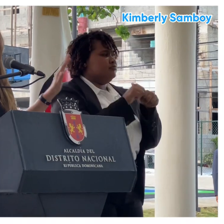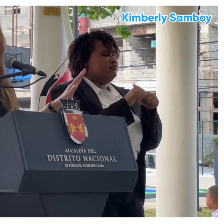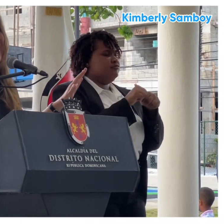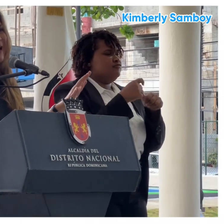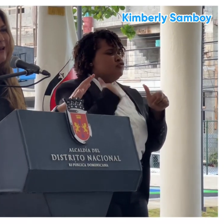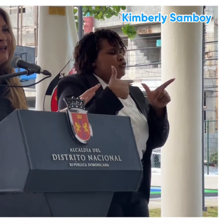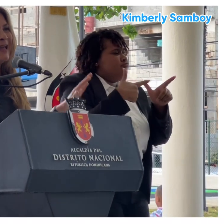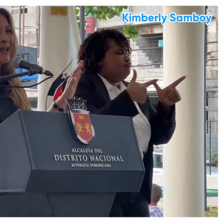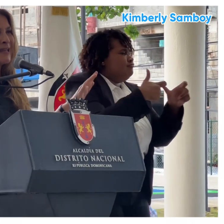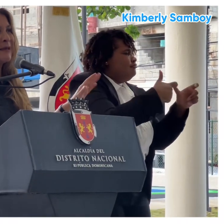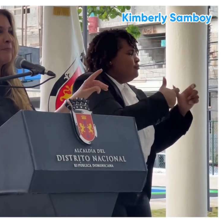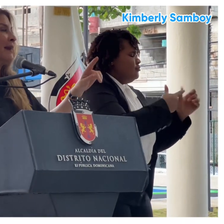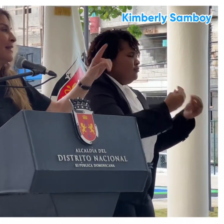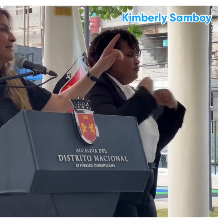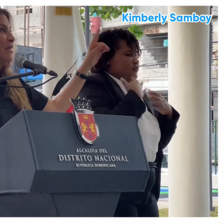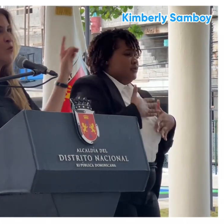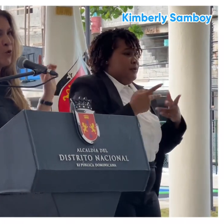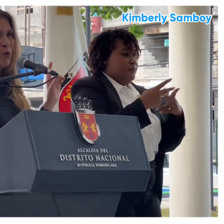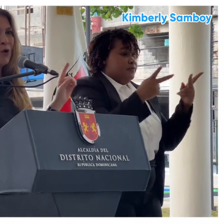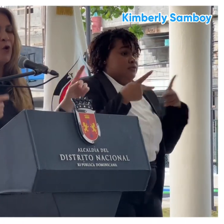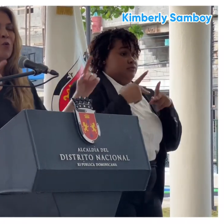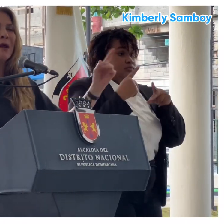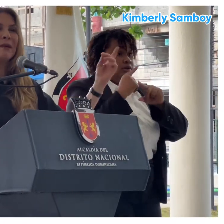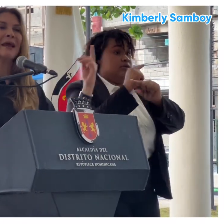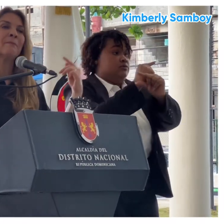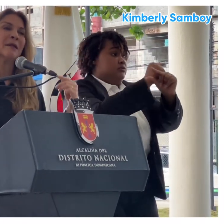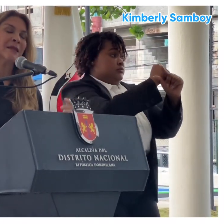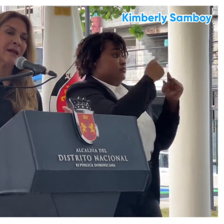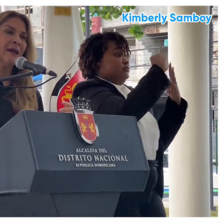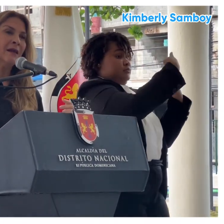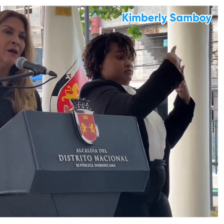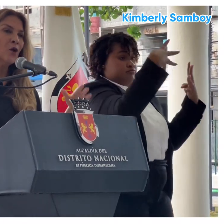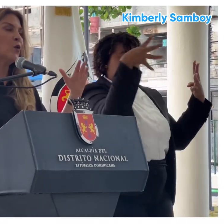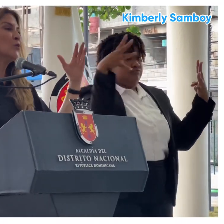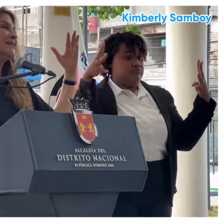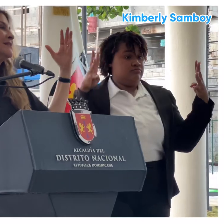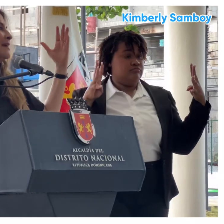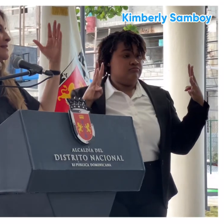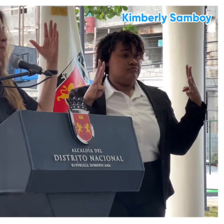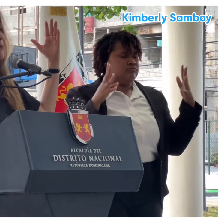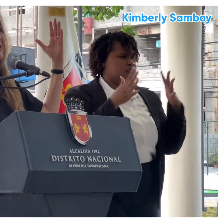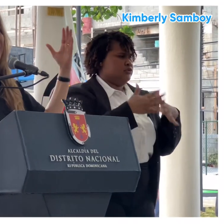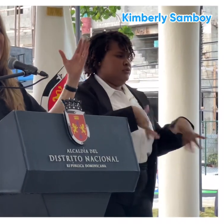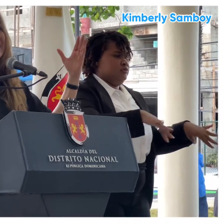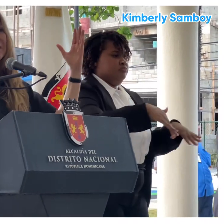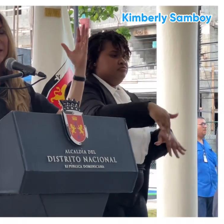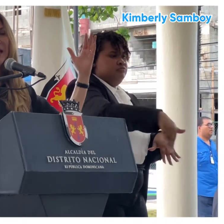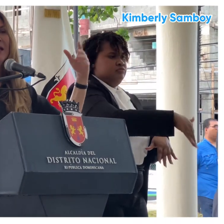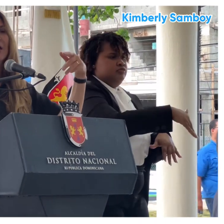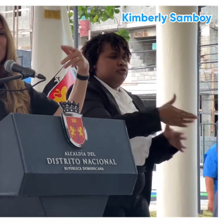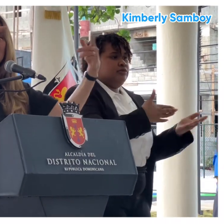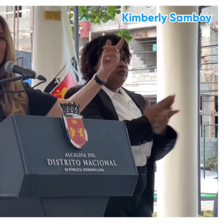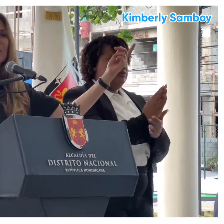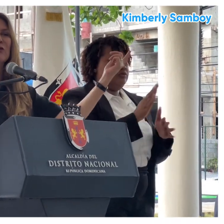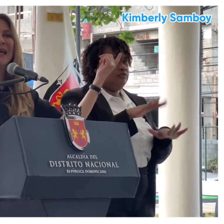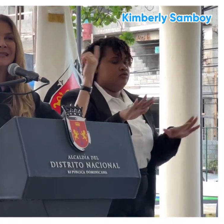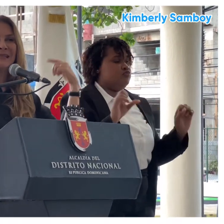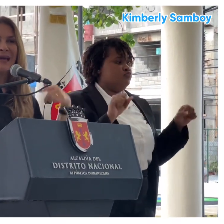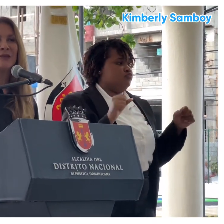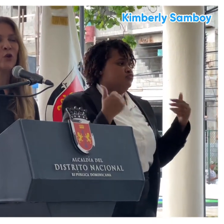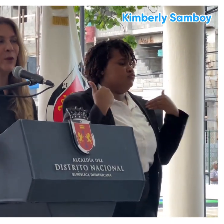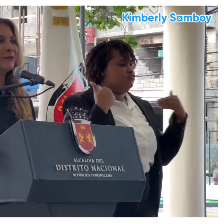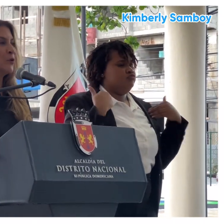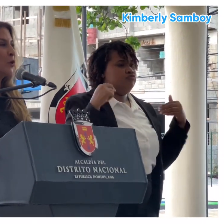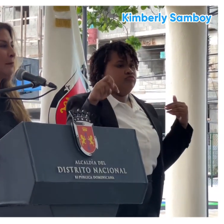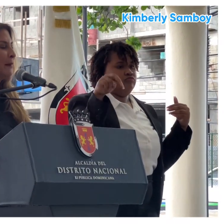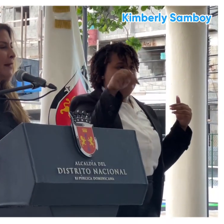hizo corretear en este parque seguro con una verja perimetral, con unas aceras que permitirán que también nos podamos ejercitar